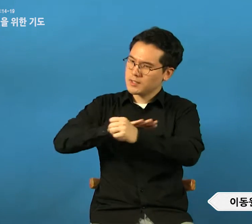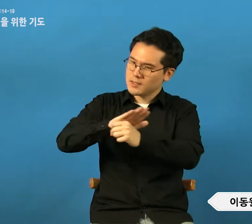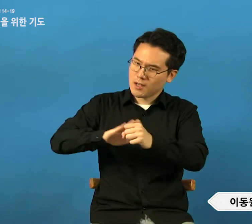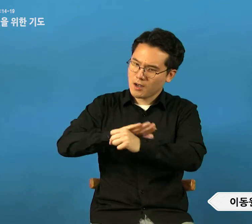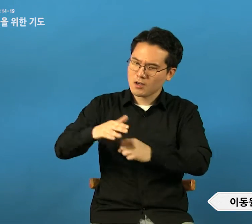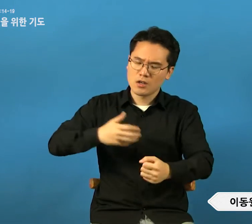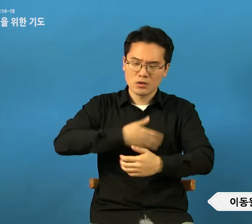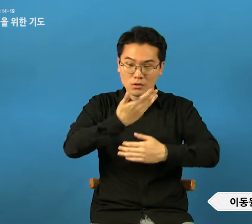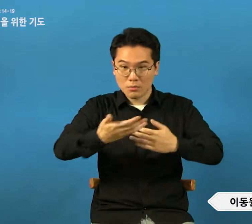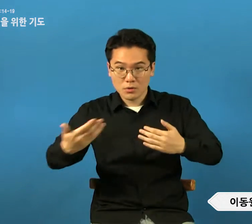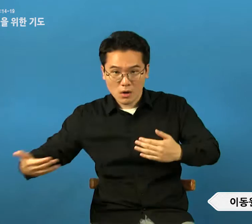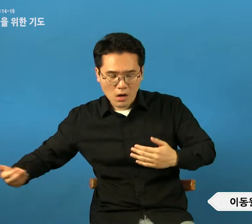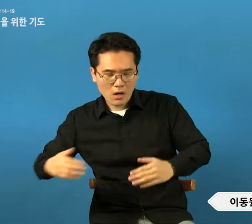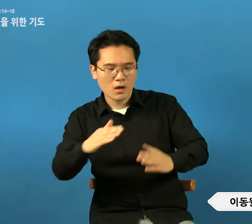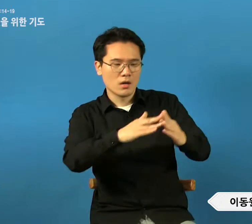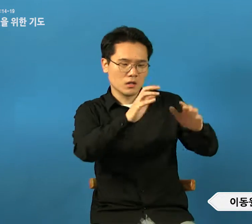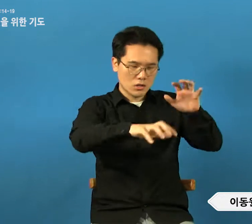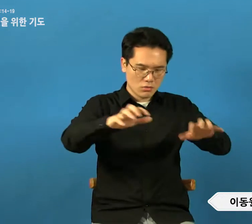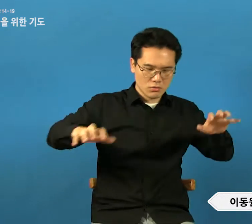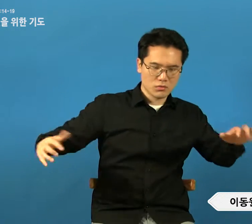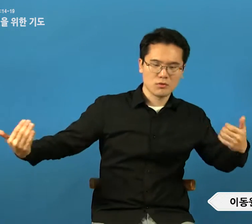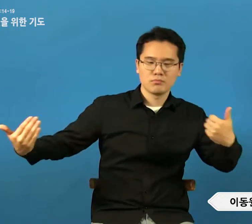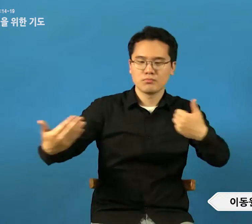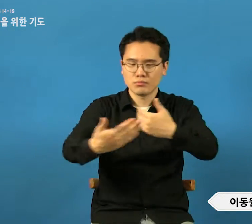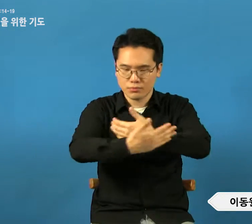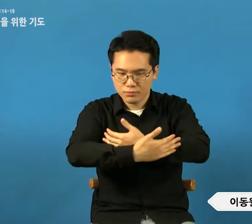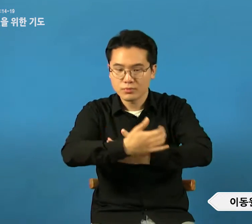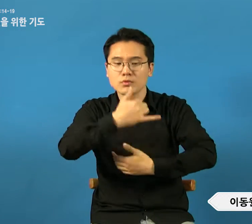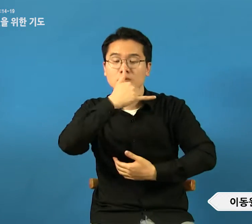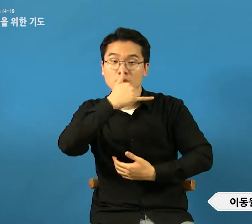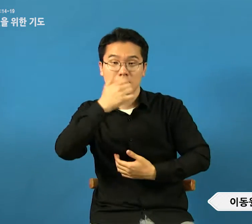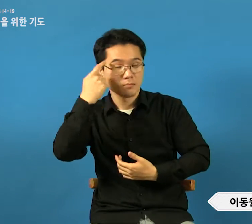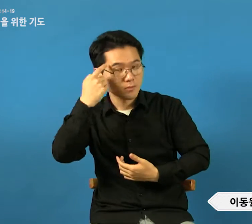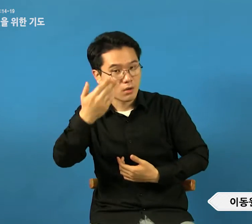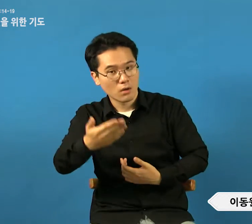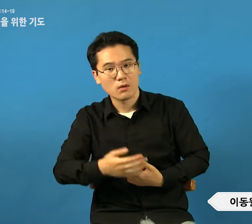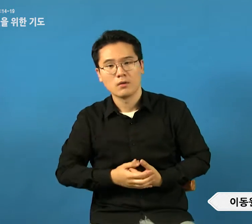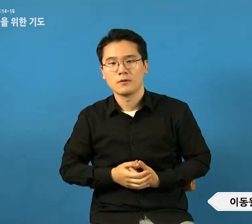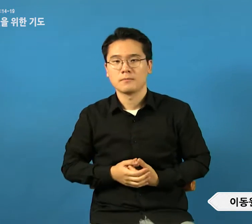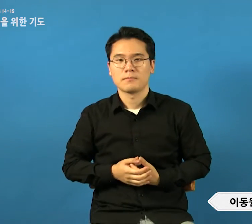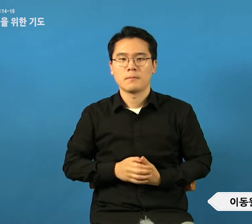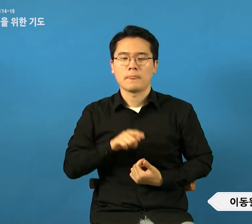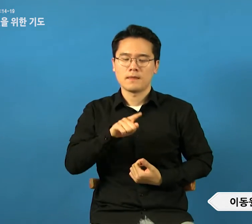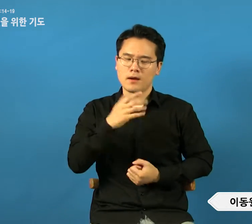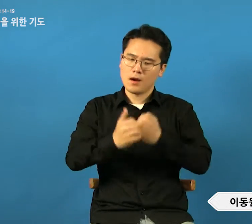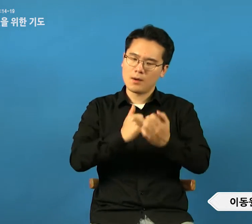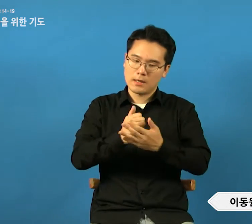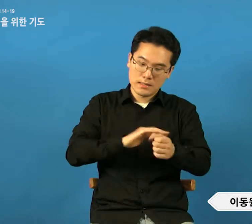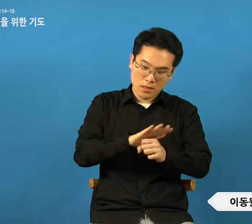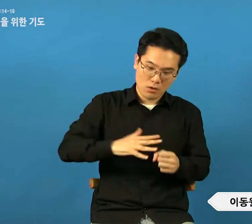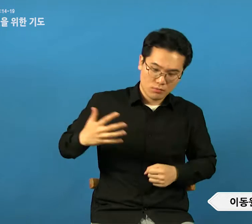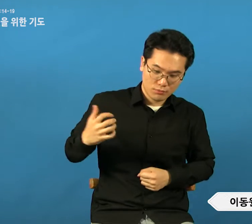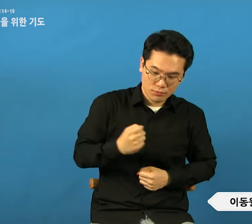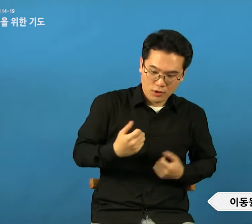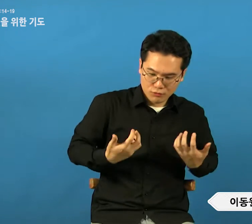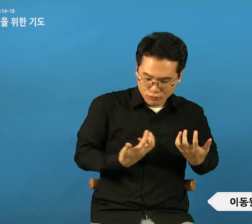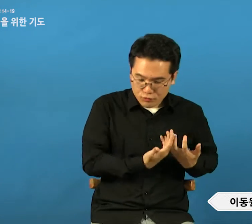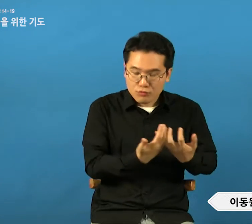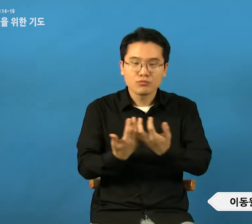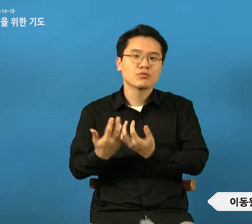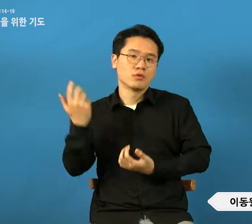에너지가 넘쳐나 이 사랑으로 이웃들을 품을 수 있는 사람, 이 하나님의 사랑으로 충만한 영혼,